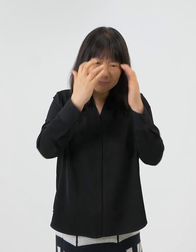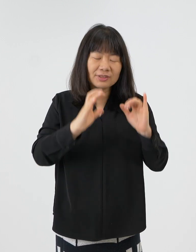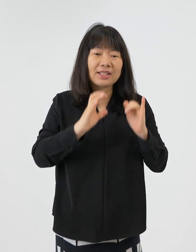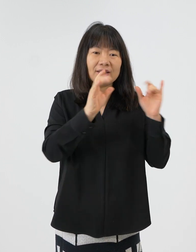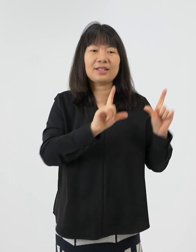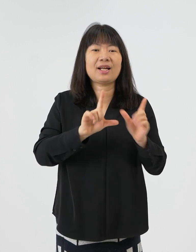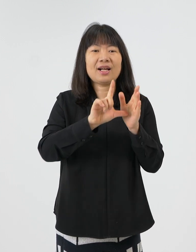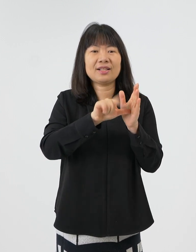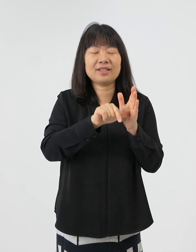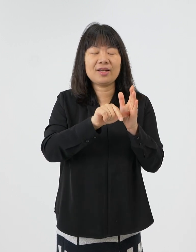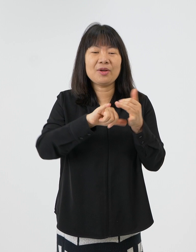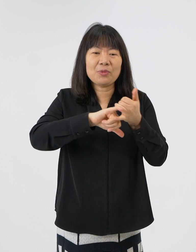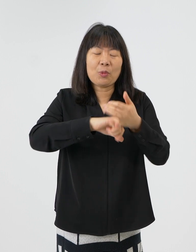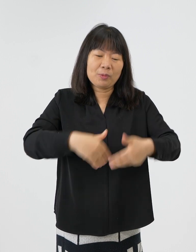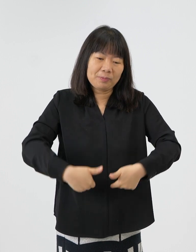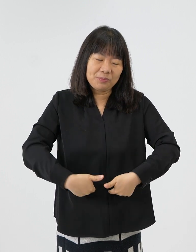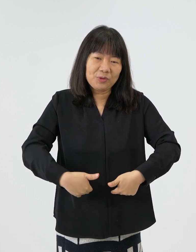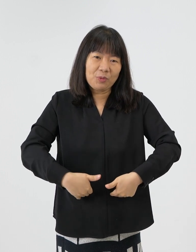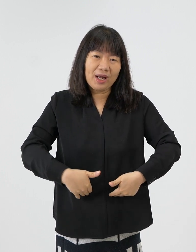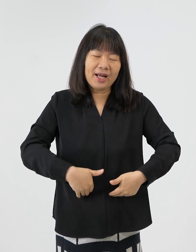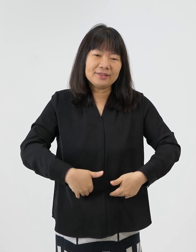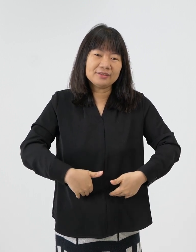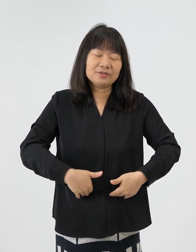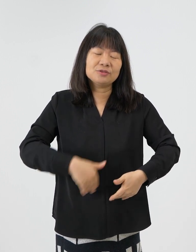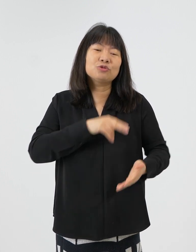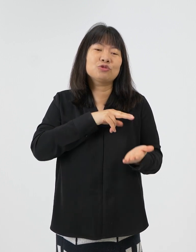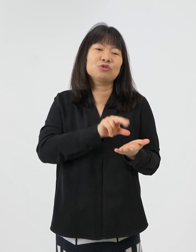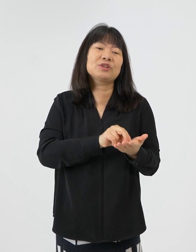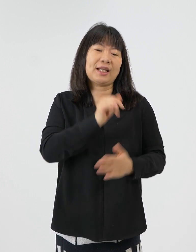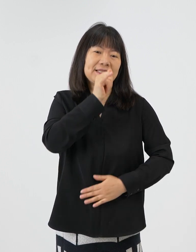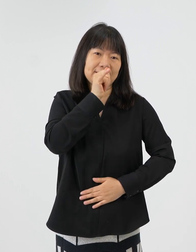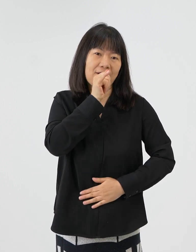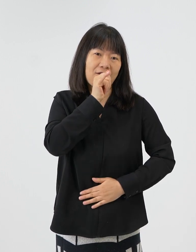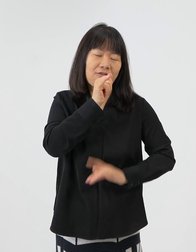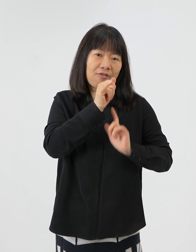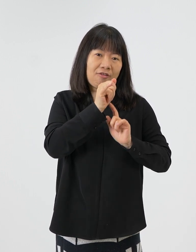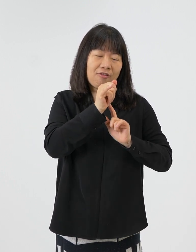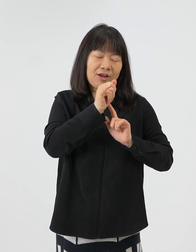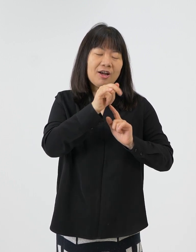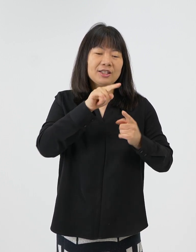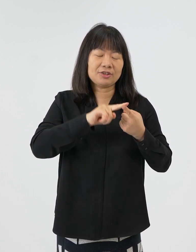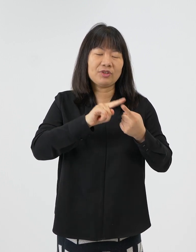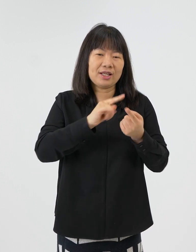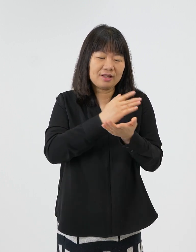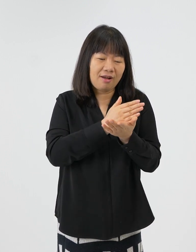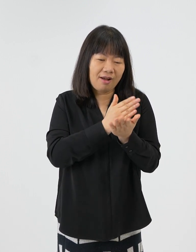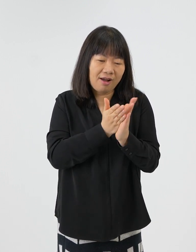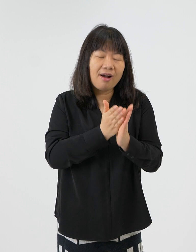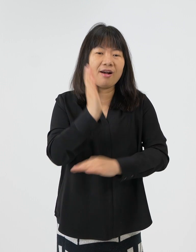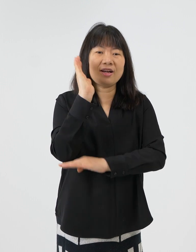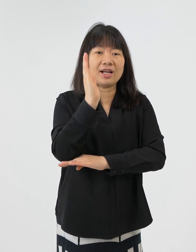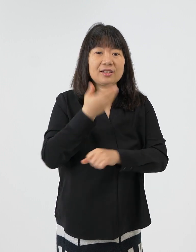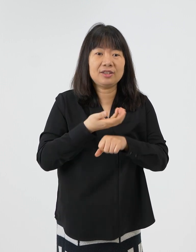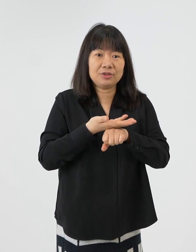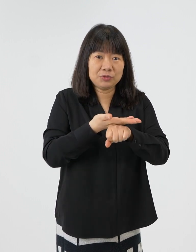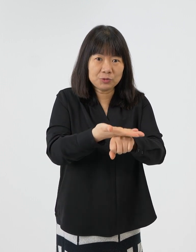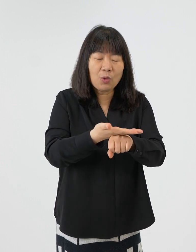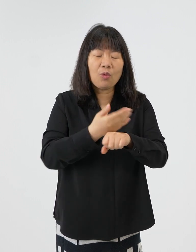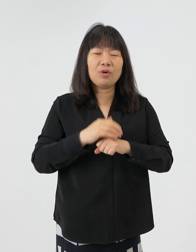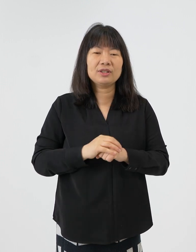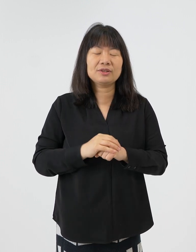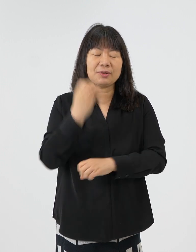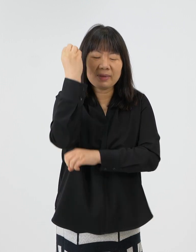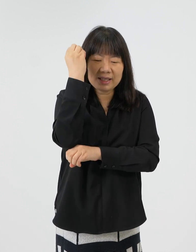선정해서 여러분들과 아주 필요한 또 잊혀져 가던 본질에 대해서 다시 한번 회복하는